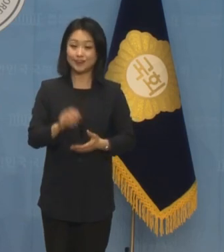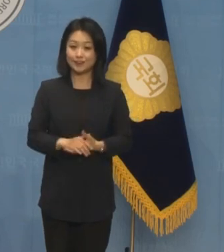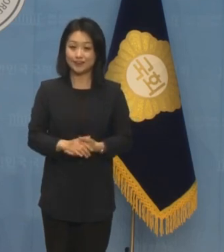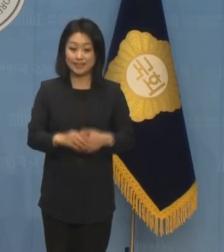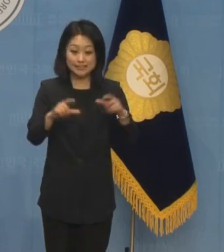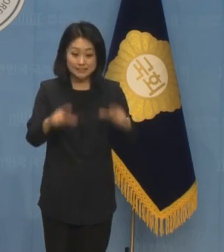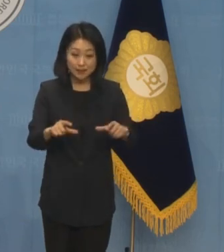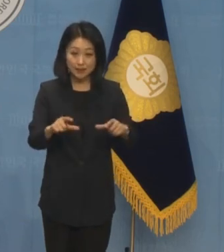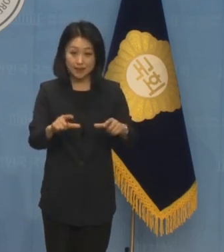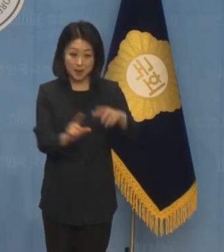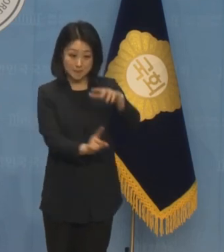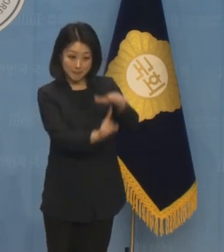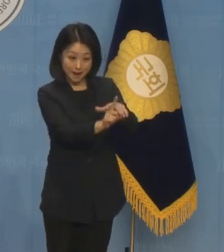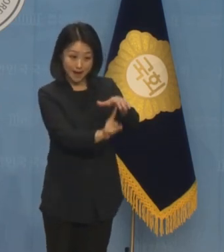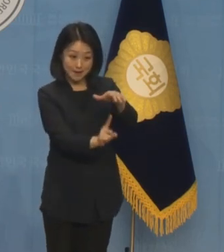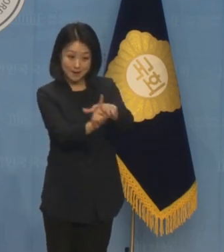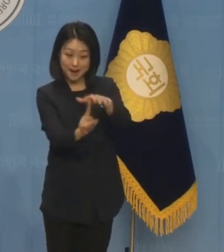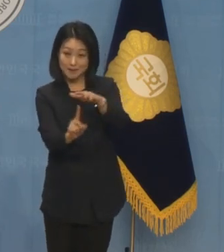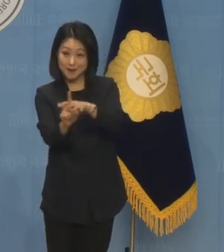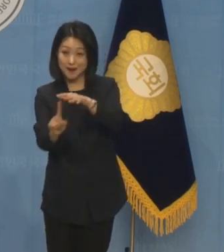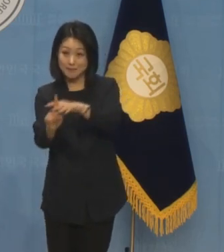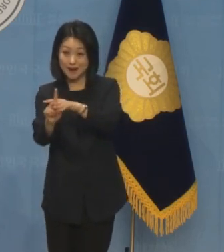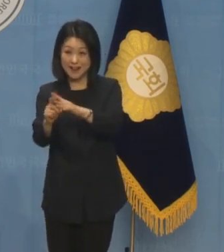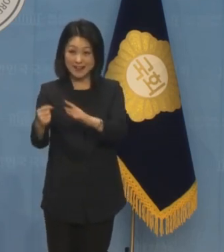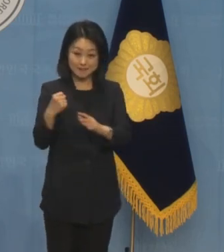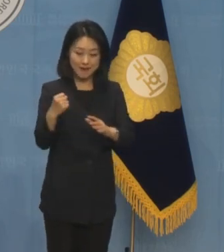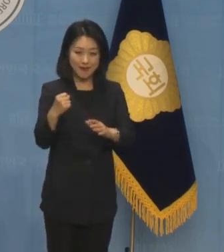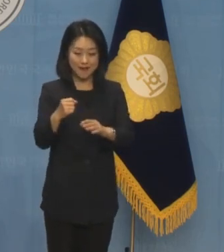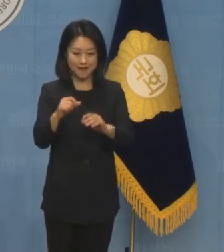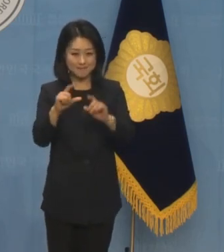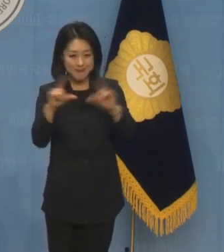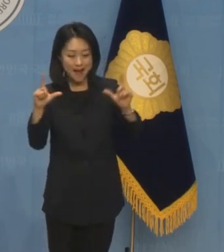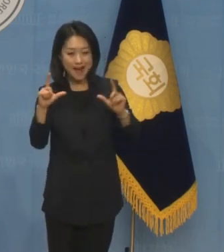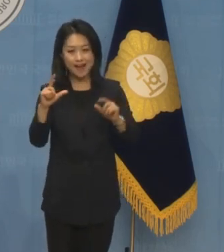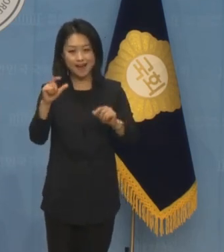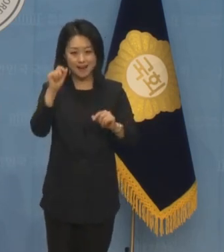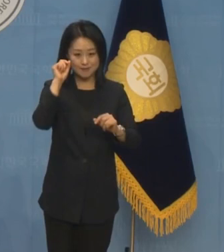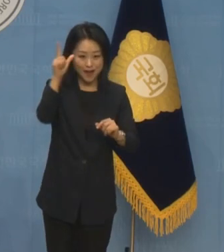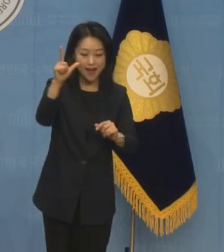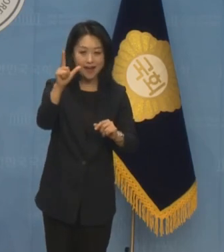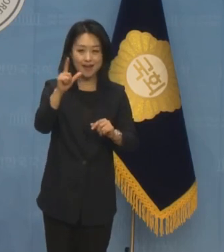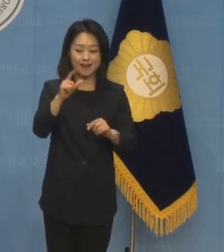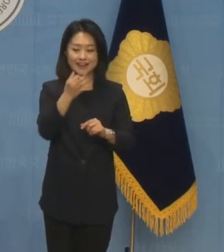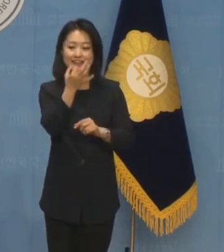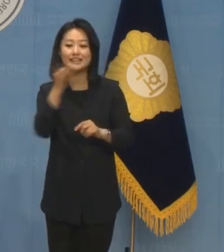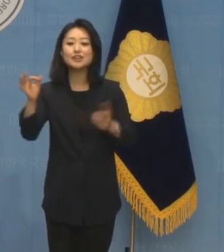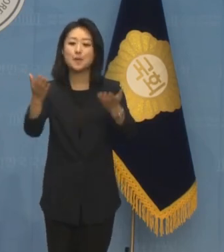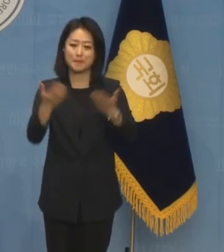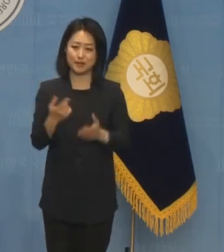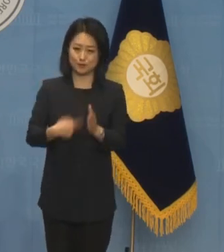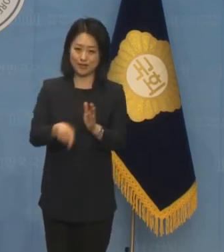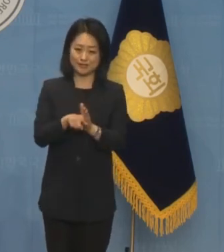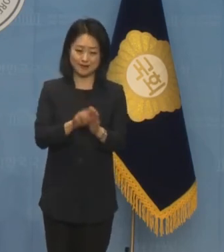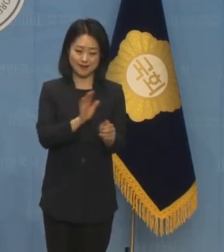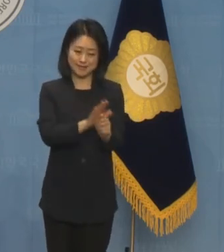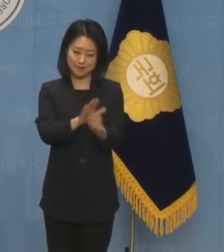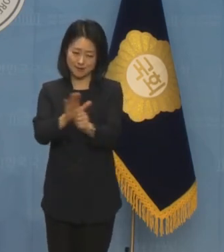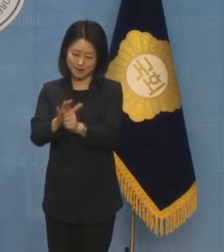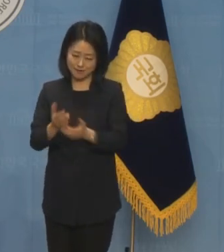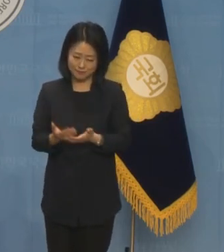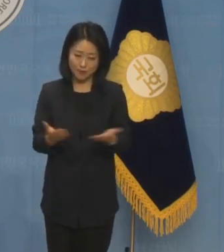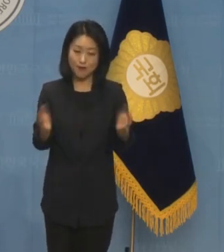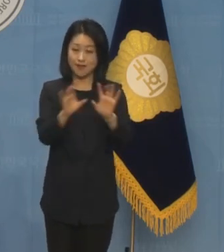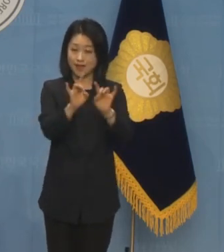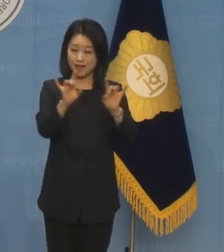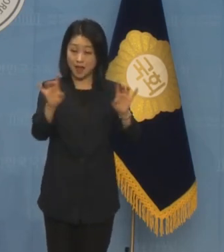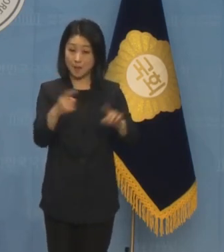지역의 누구든지 우리 후보들의 역량을 인정하지 않을 수 없게 만들어야 합니다. 후보 한 분 한 분에 대한